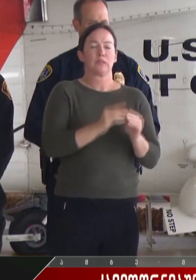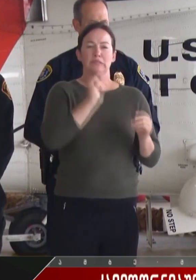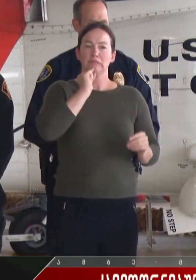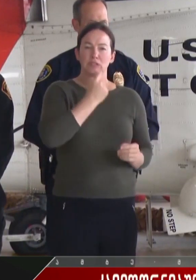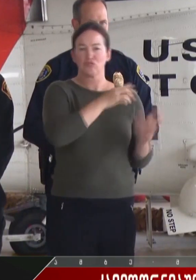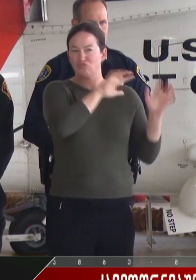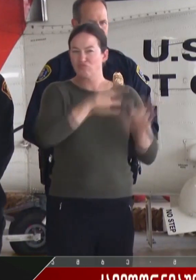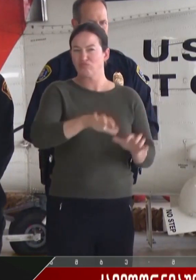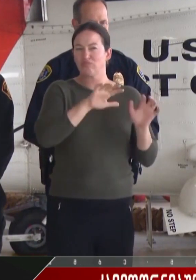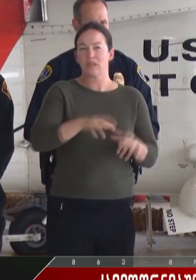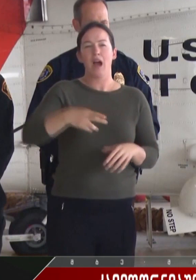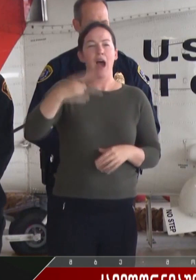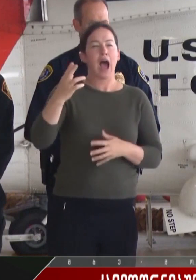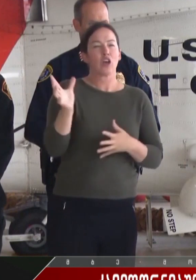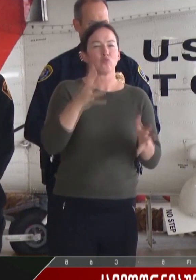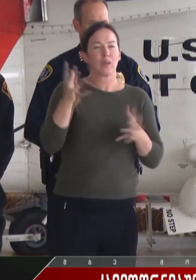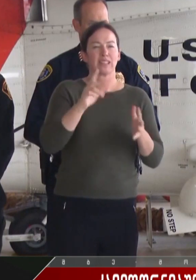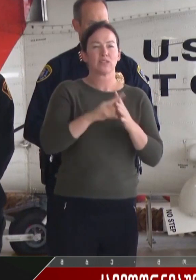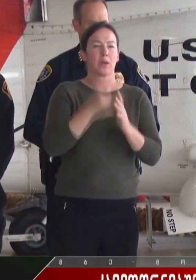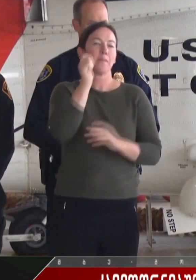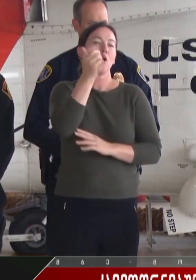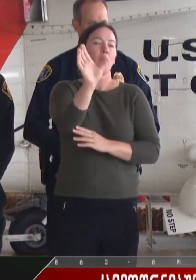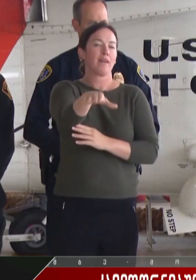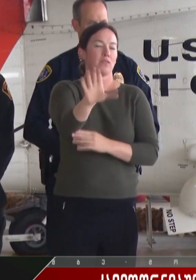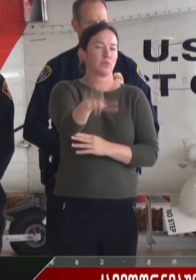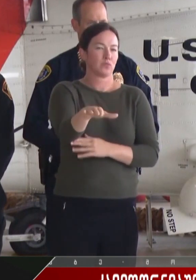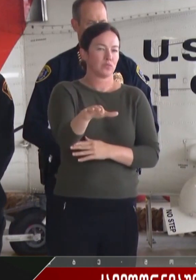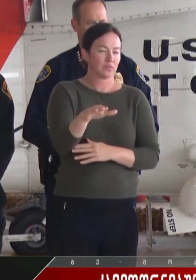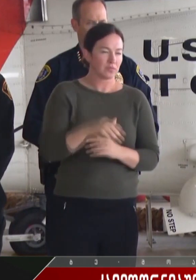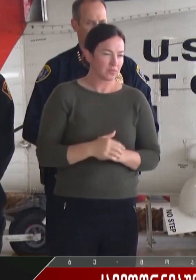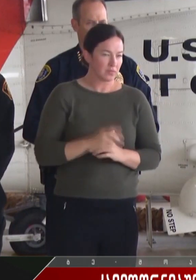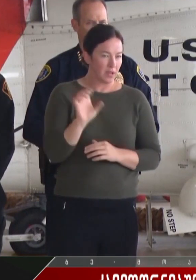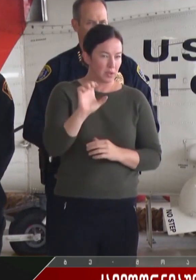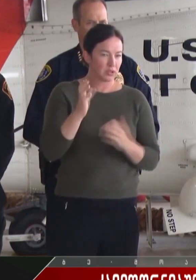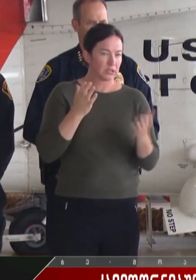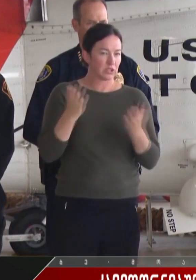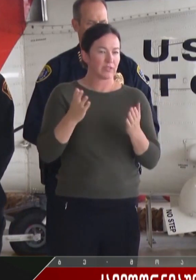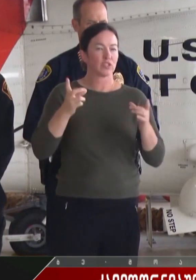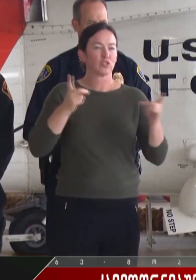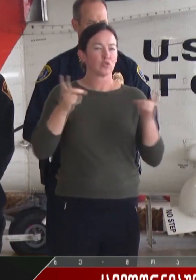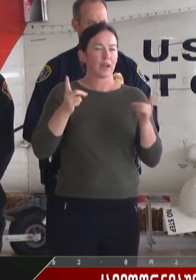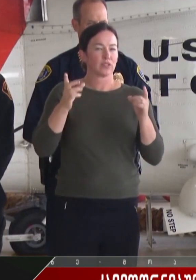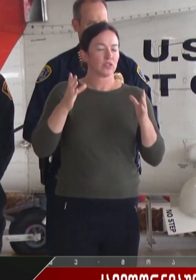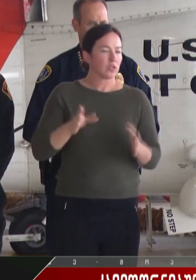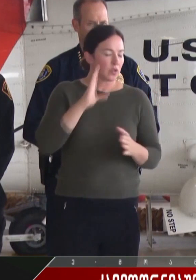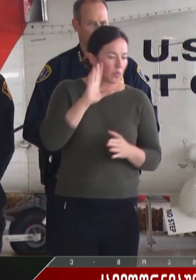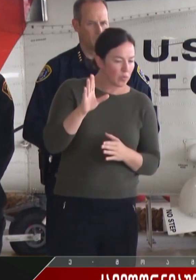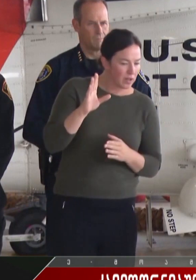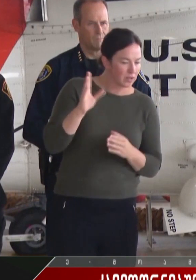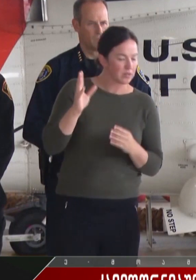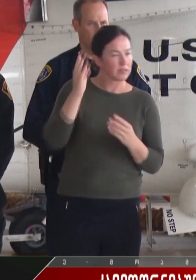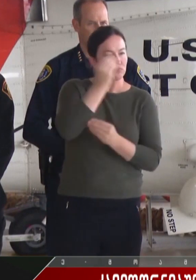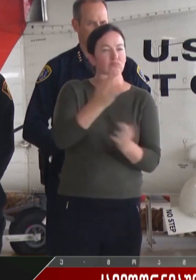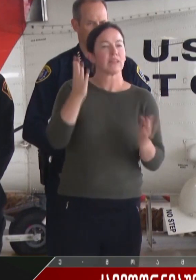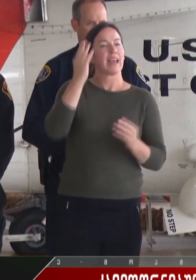დიდ რაოდენობას ხვალ შუა დღიდან ველოდებით. როგორც ამ დროისთვის ვიცით, ქარის სიჩქარე 50 მილისაათში იქნება. დაიტბორება დაბალი